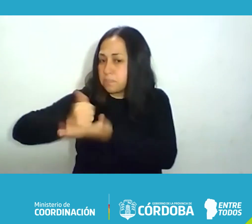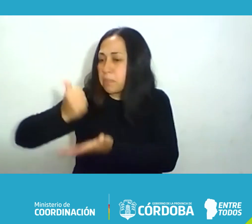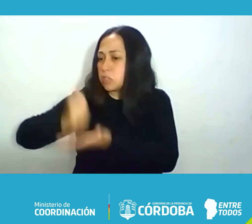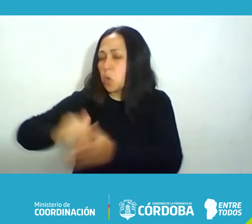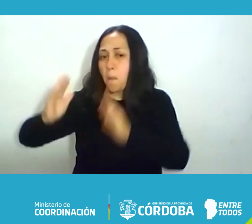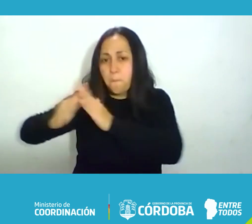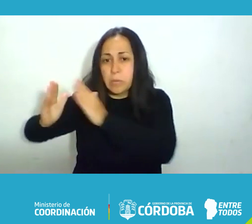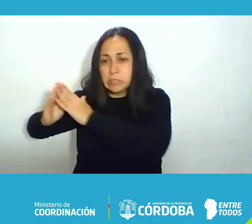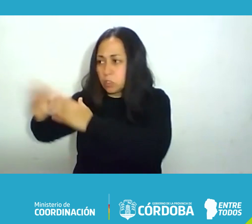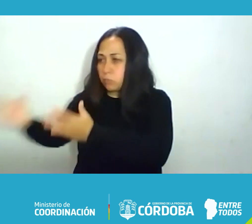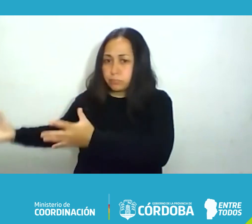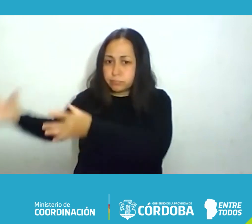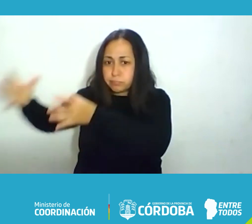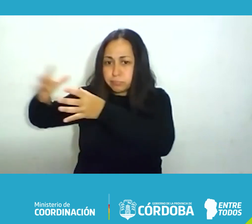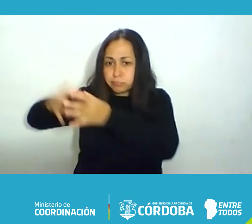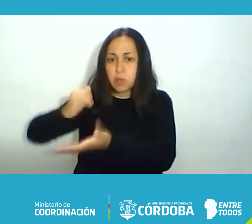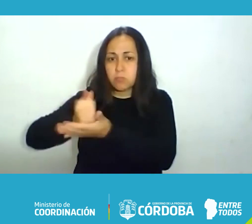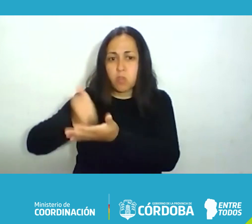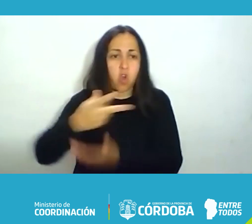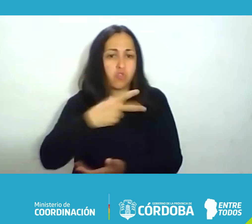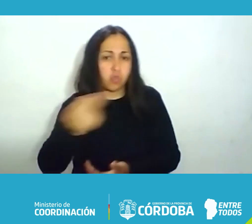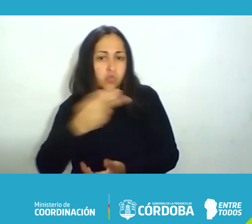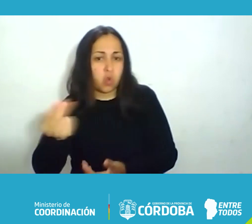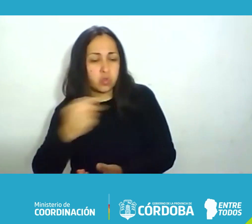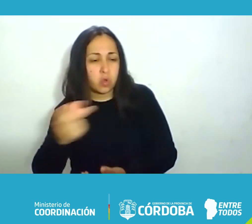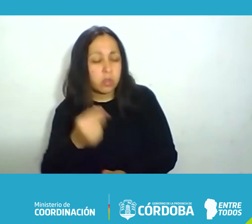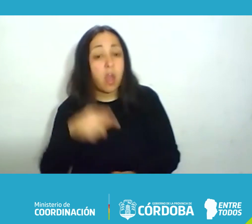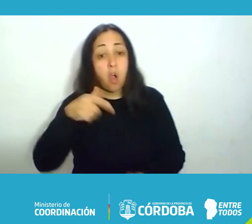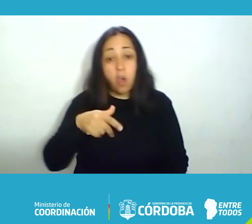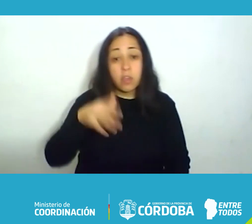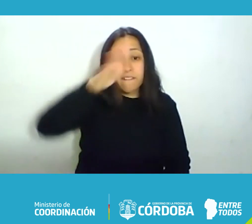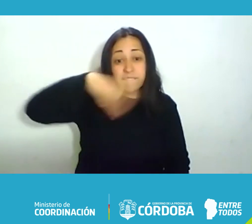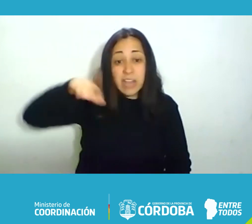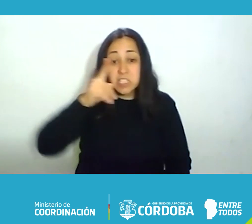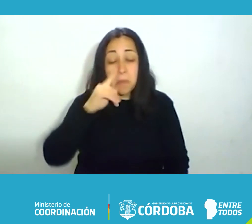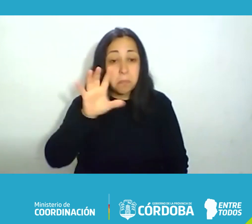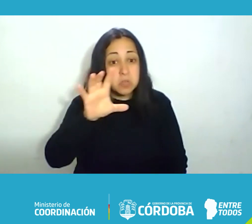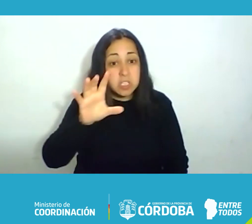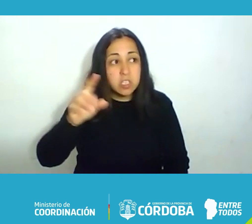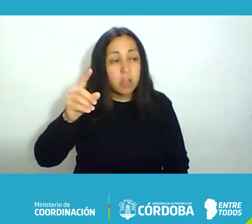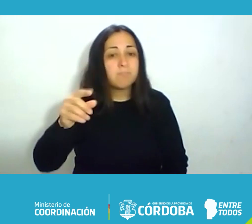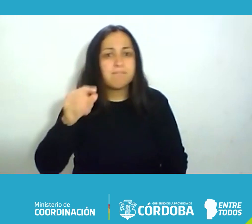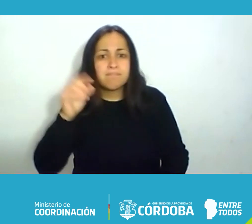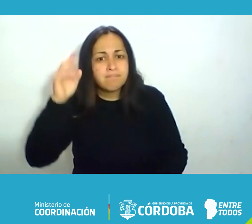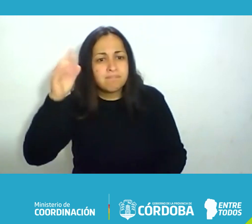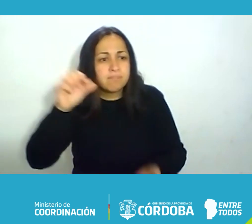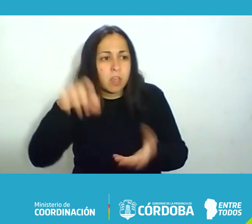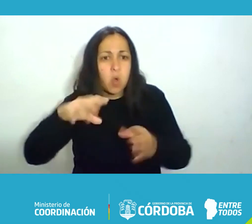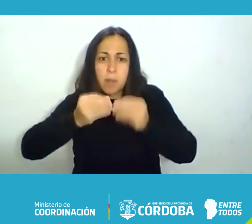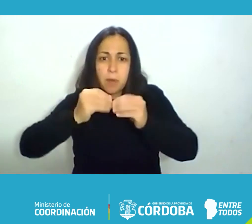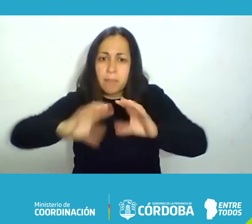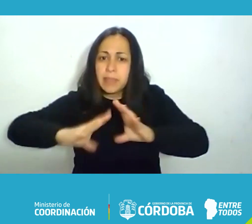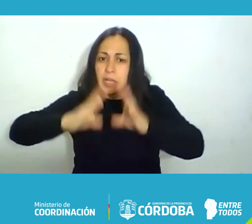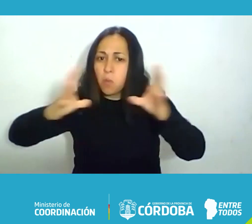lo que muchos vecinos se opusieron por muchas razones, que hoy el Valle de Punilla no está considerado en una situación global y expresa mucha problemática